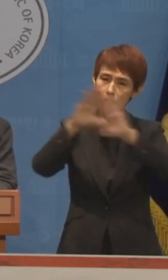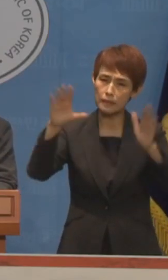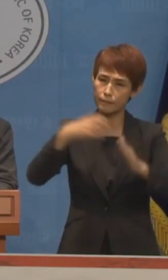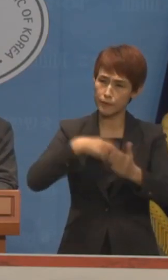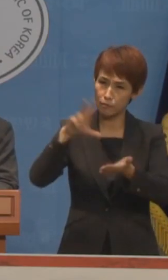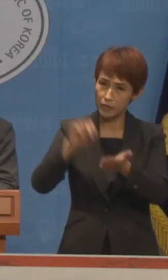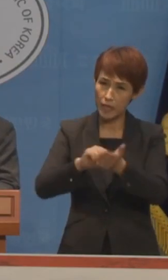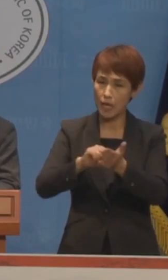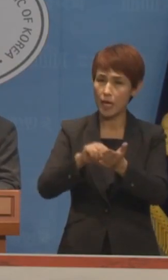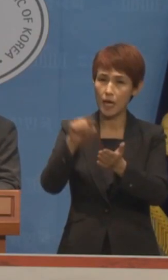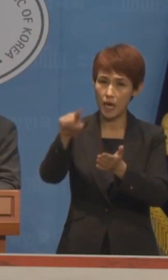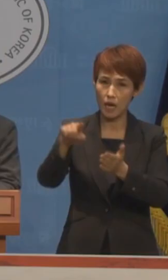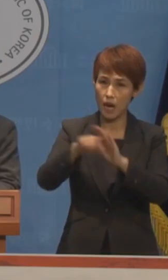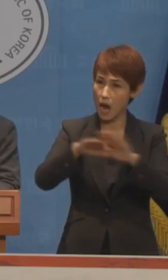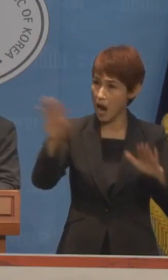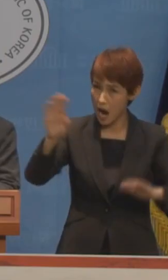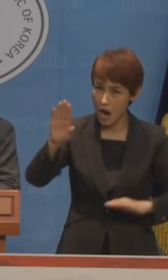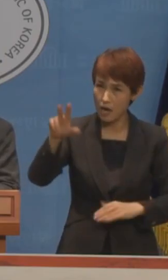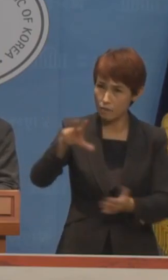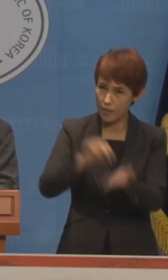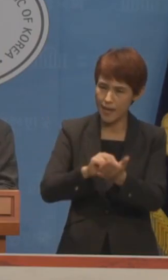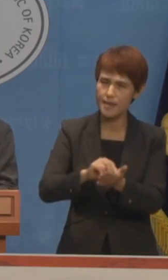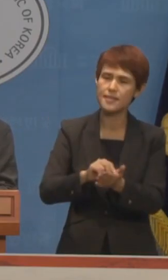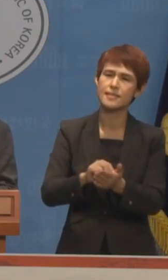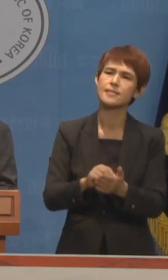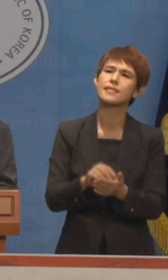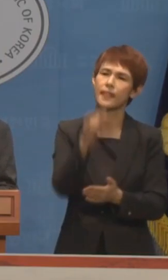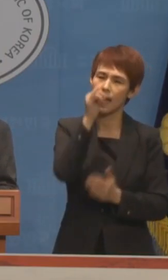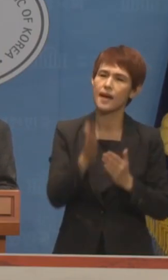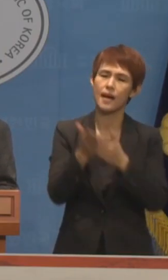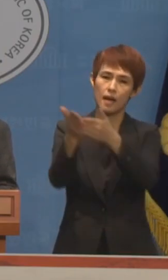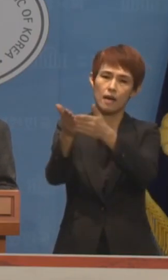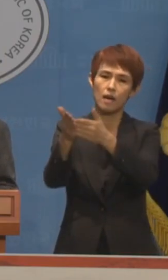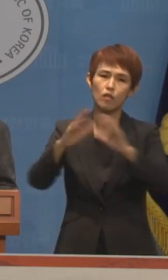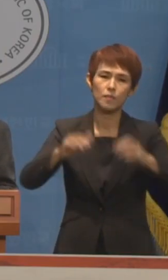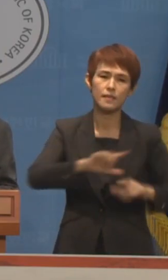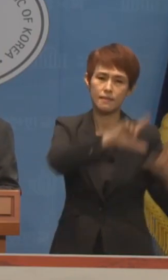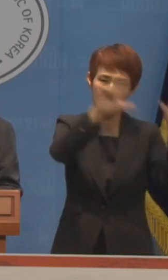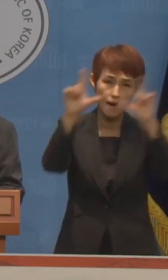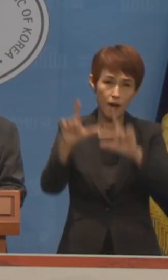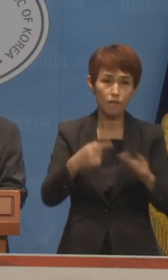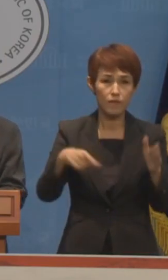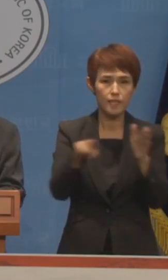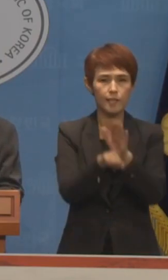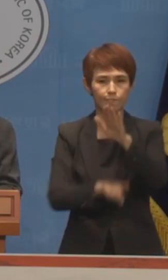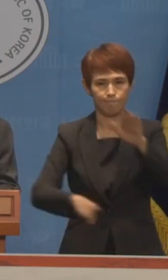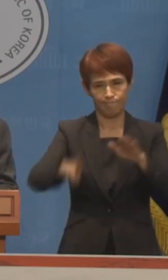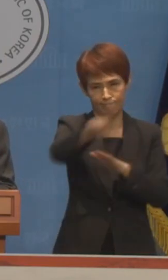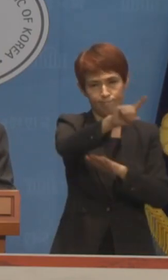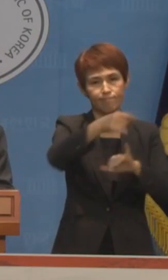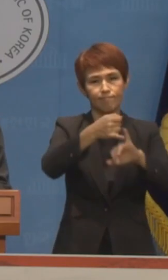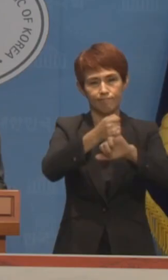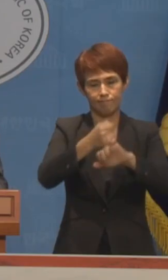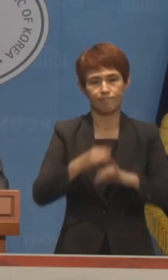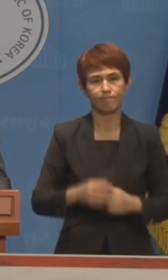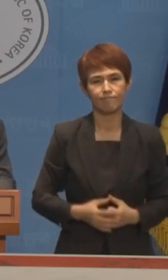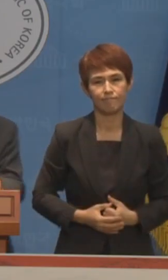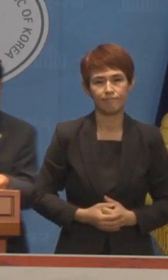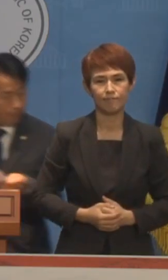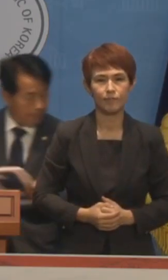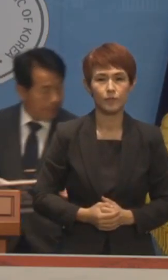막아내고 정의로운 에너지 전환을 통해 국민의 삶과 생태 환경을 지키는 데 앞장서도록 하겠습니다. 감사합니다.